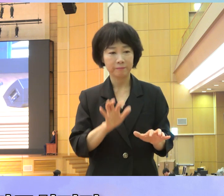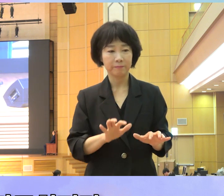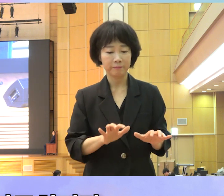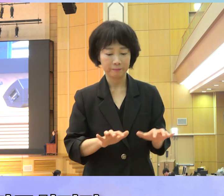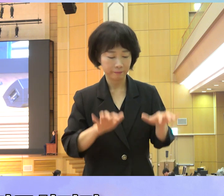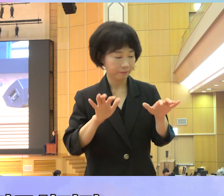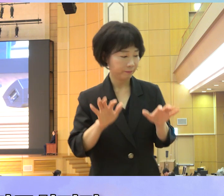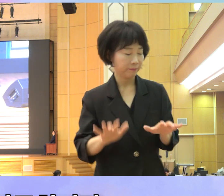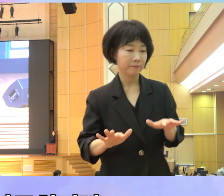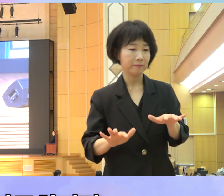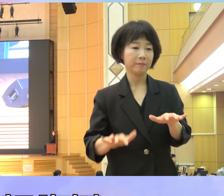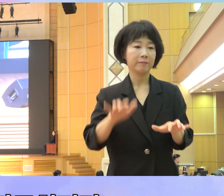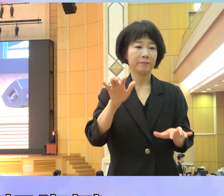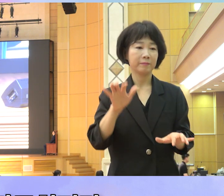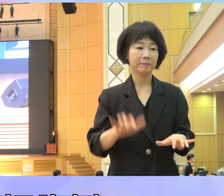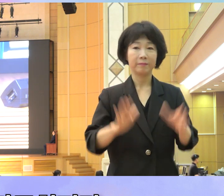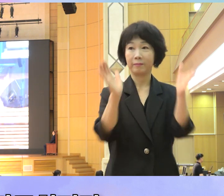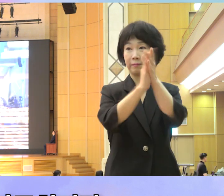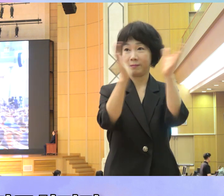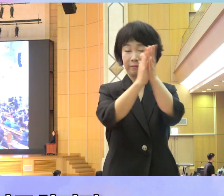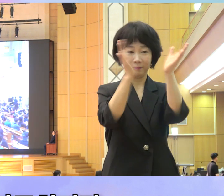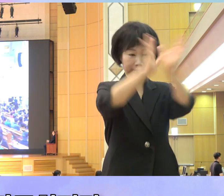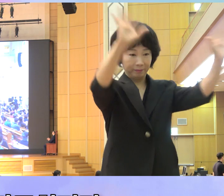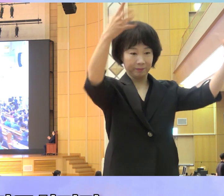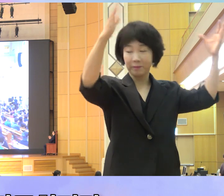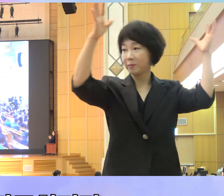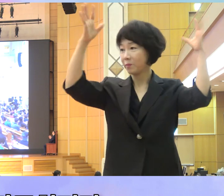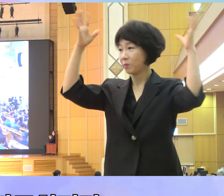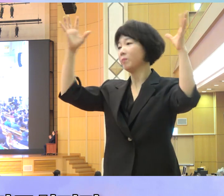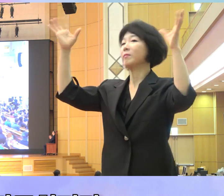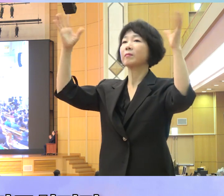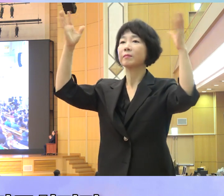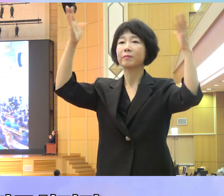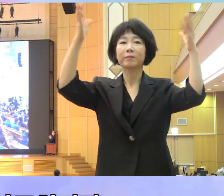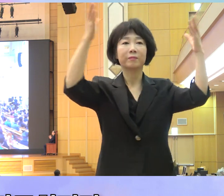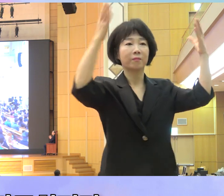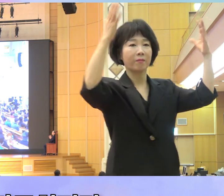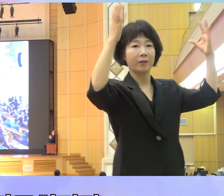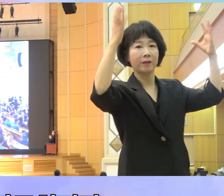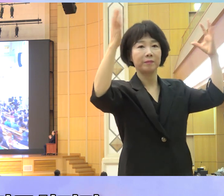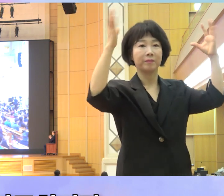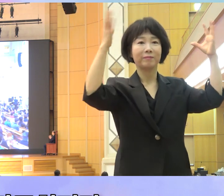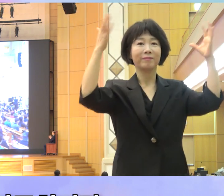좋겠습니다. 주님께 감사와 영광의 박수 돌리시겠습니다. 할렐루야.